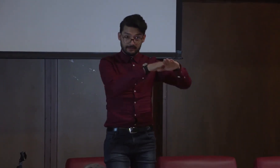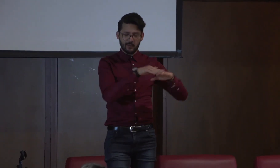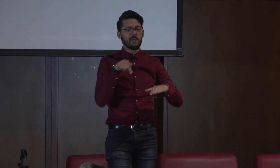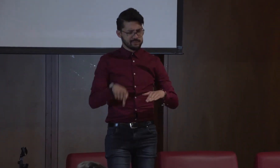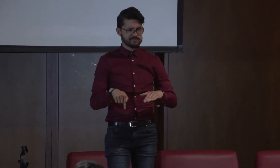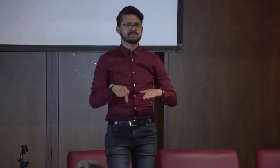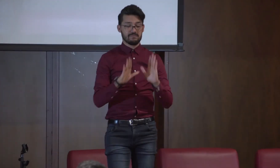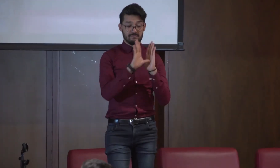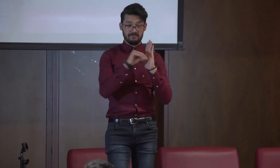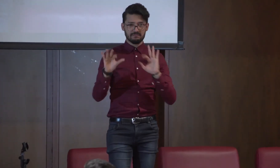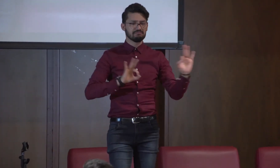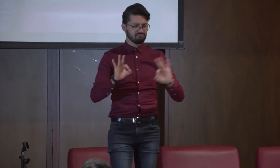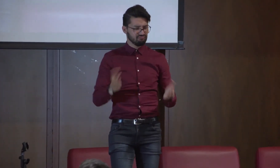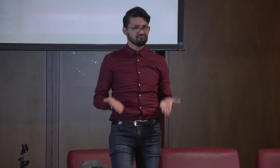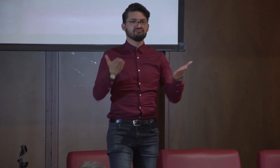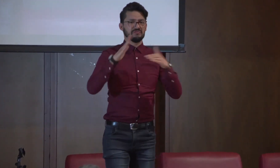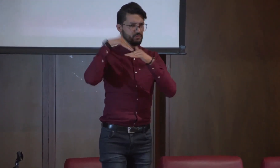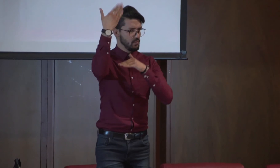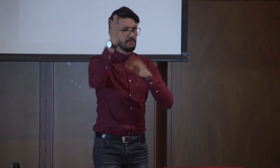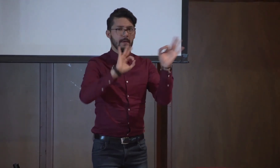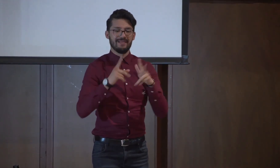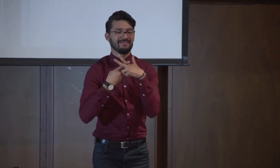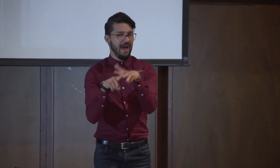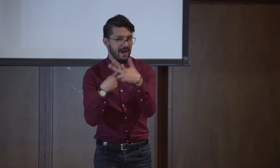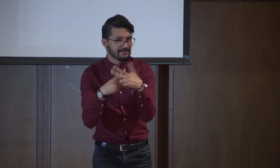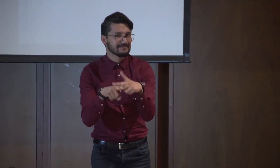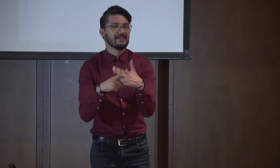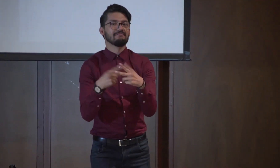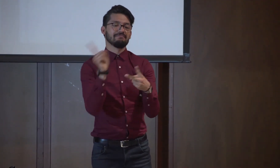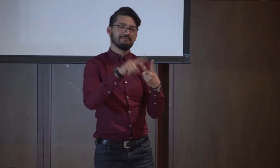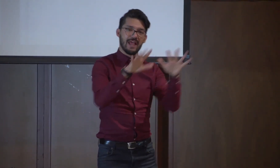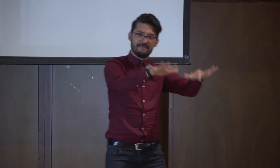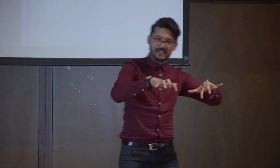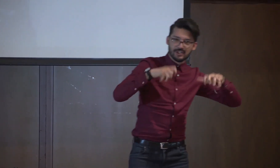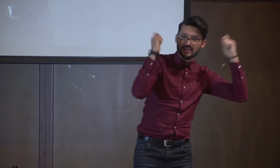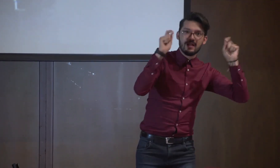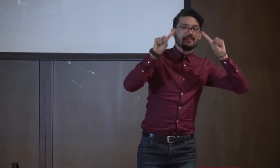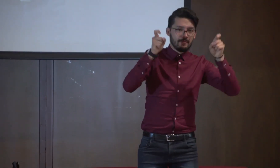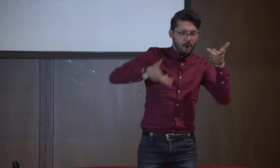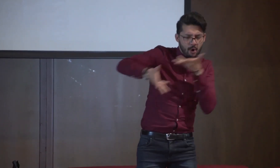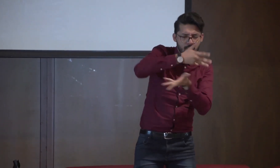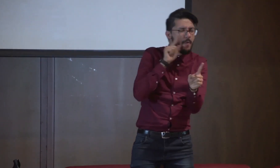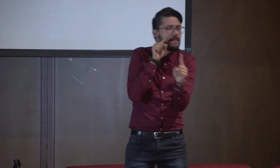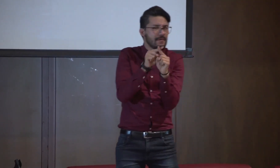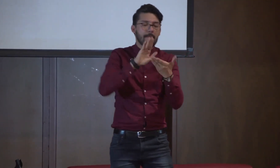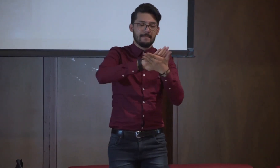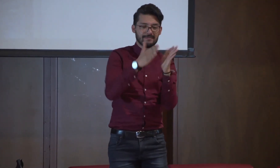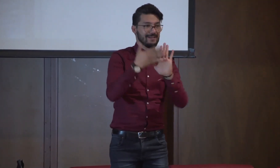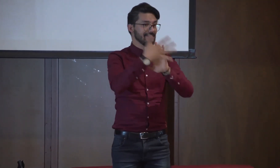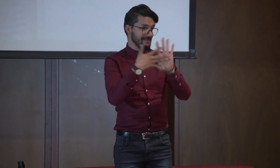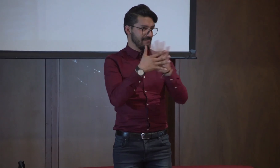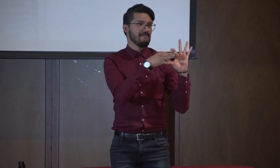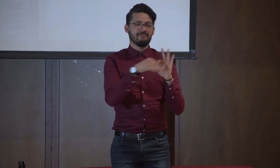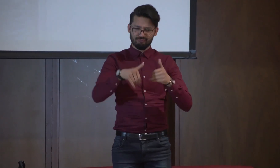Bueno, ya vamos a terminar, pero antes de eso quiero comentarles que la Biblioteca Luis Ángel Arango posteriormente organizará una serie de